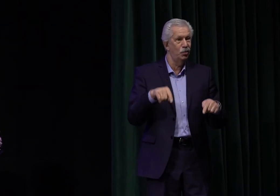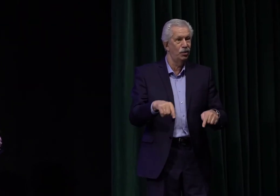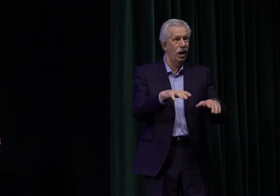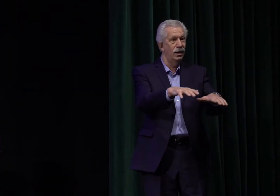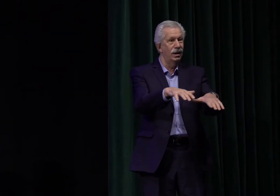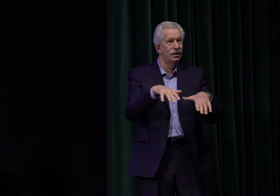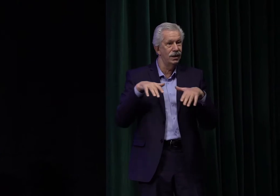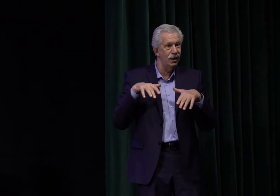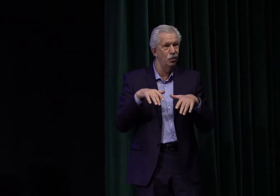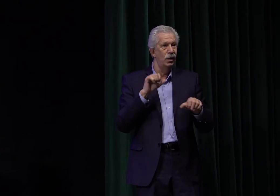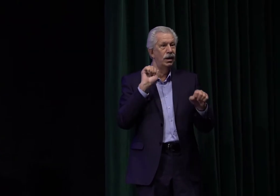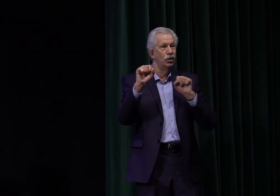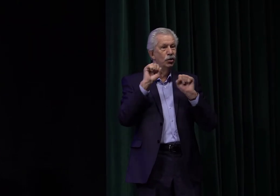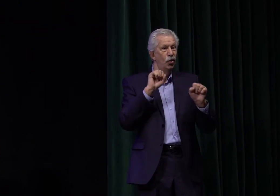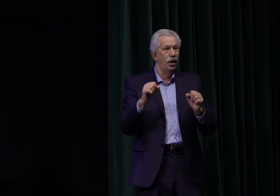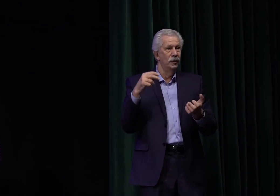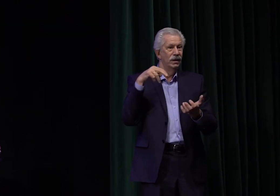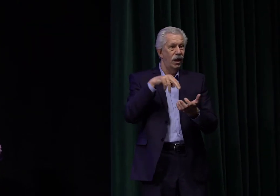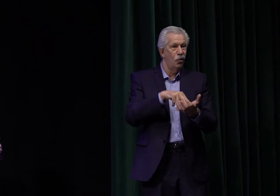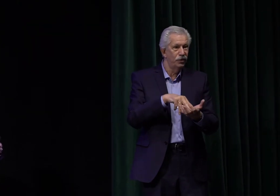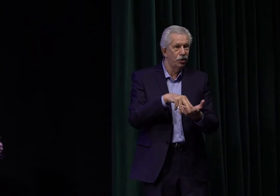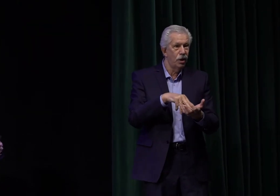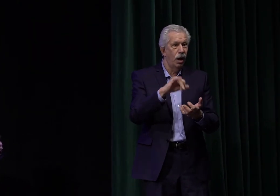огромное. Приглашаю сюда